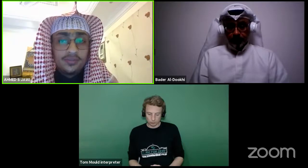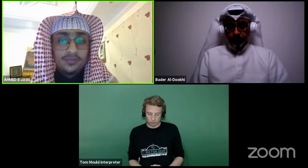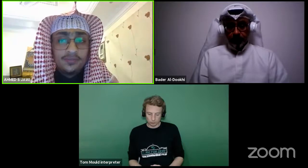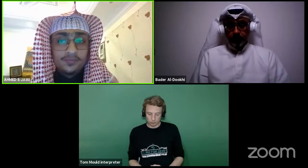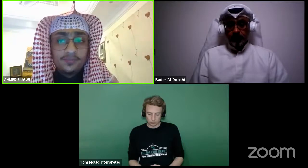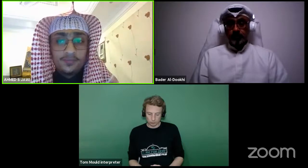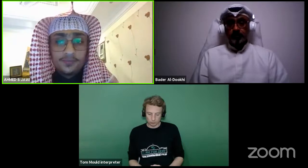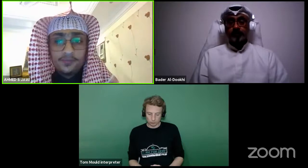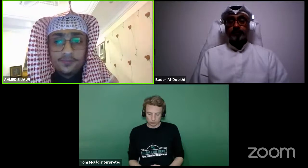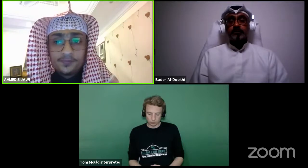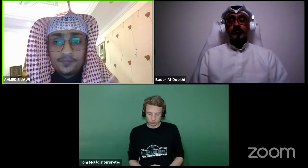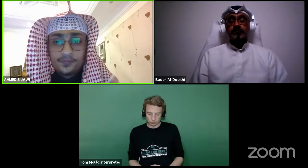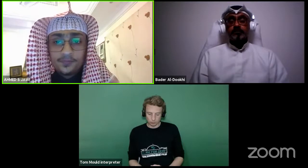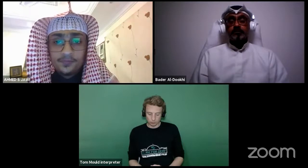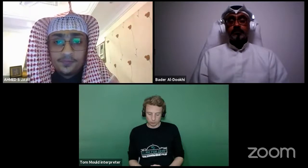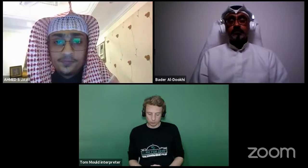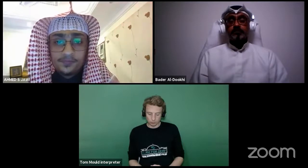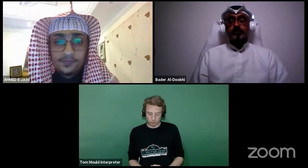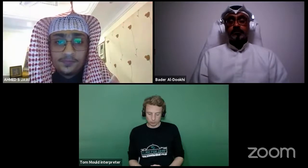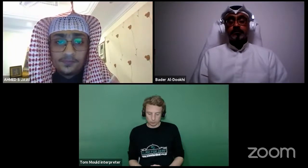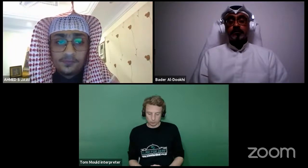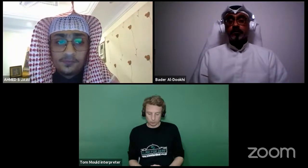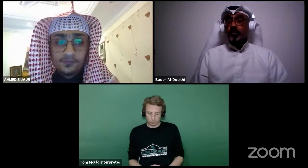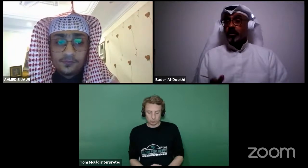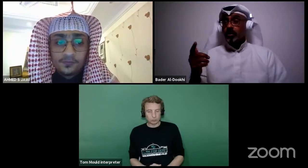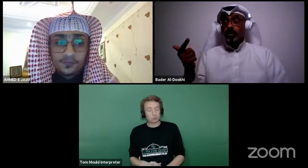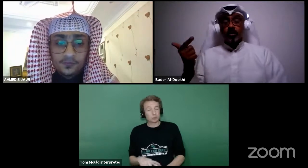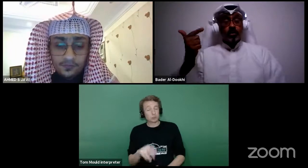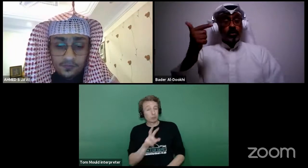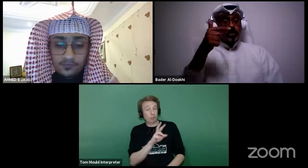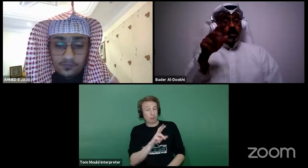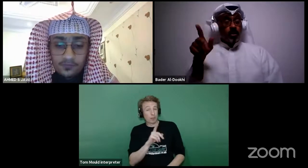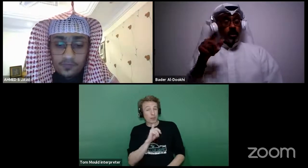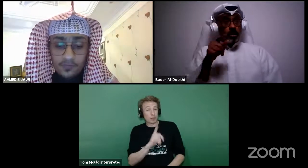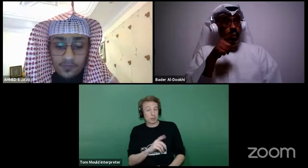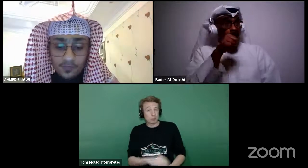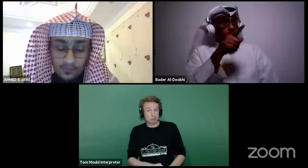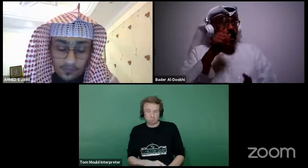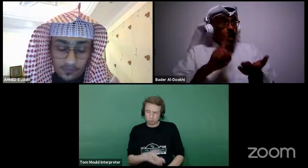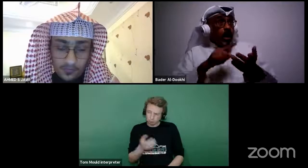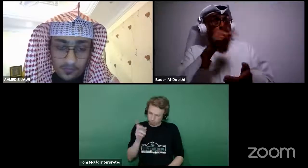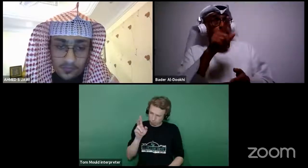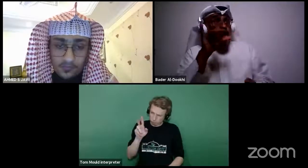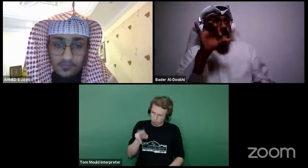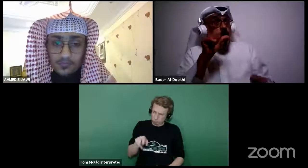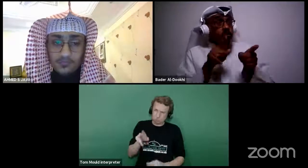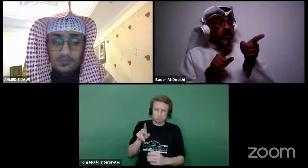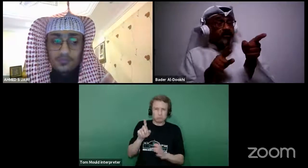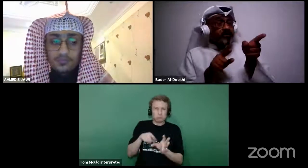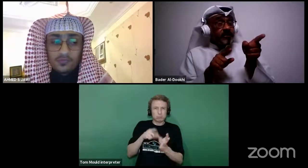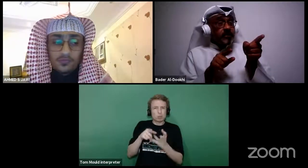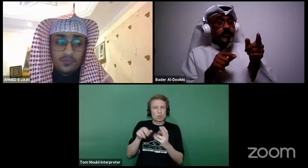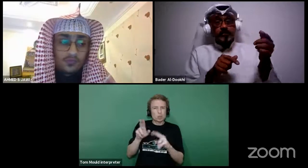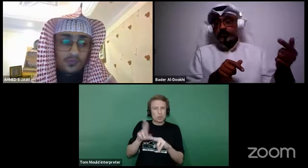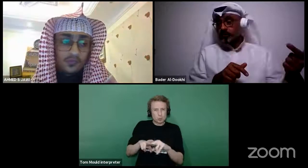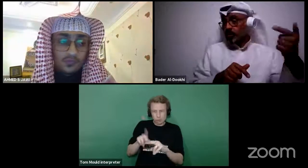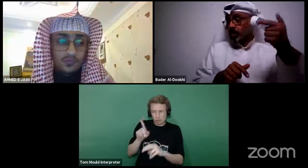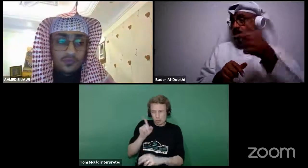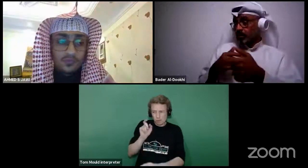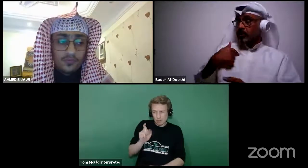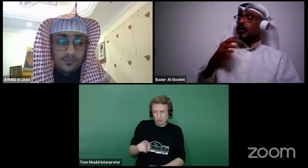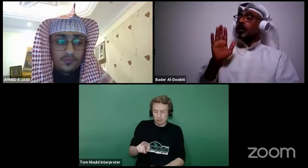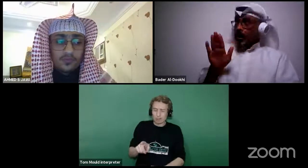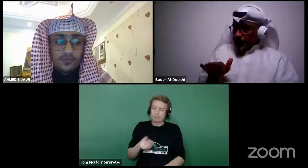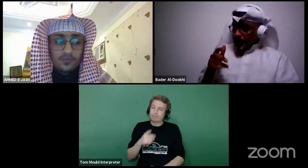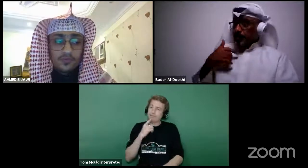المحسنين. They said, "Are you indeed Joseph?" He said, "I am